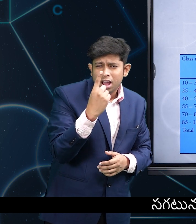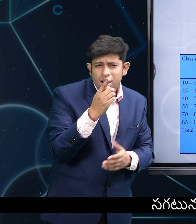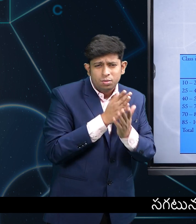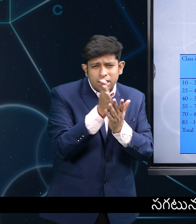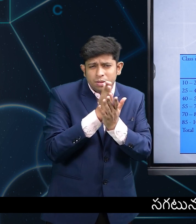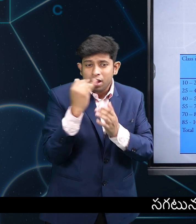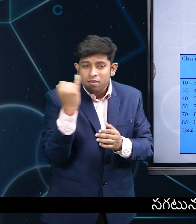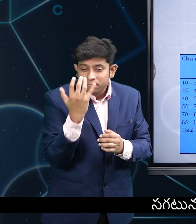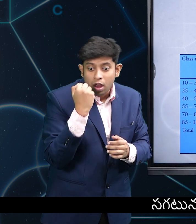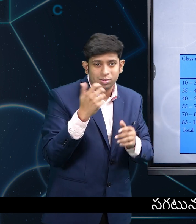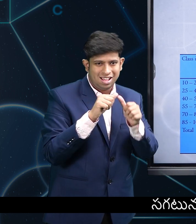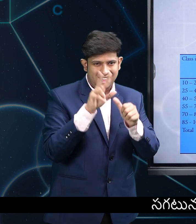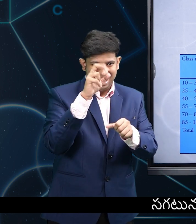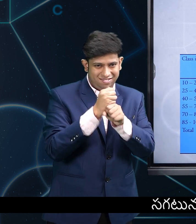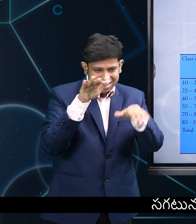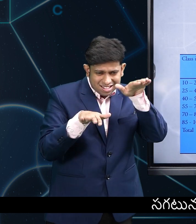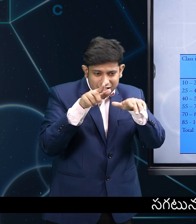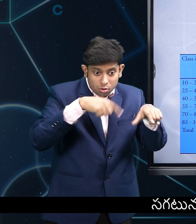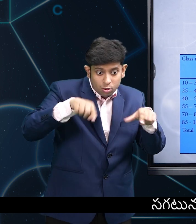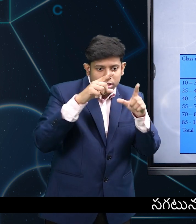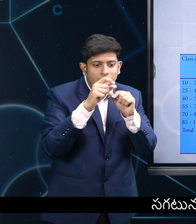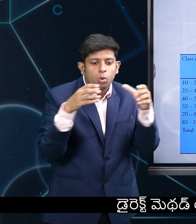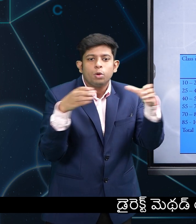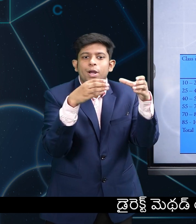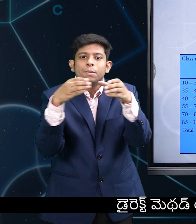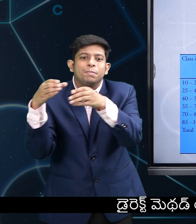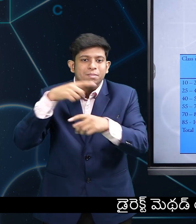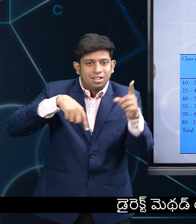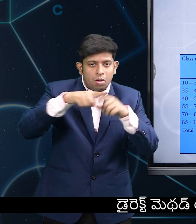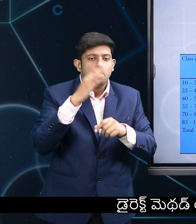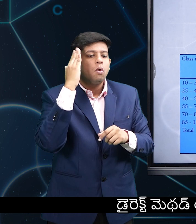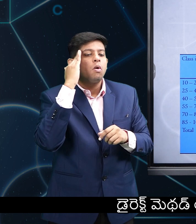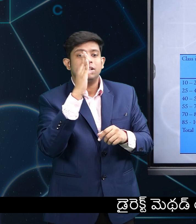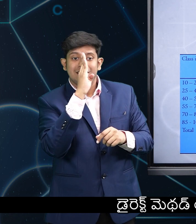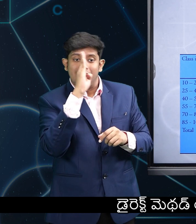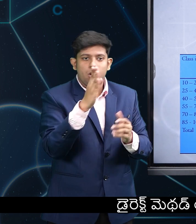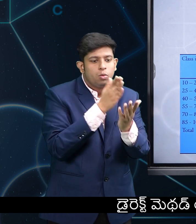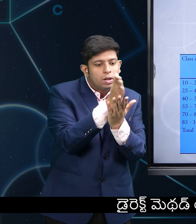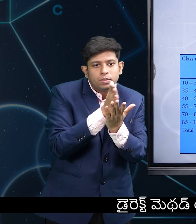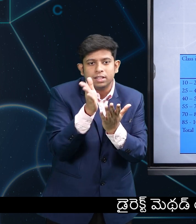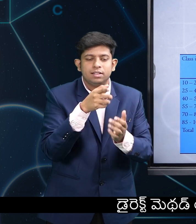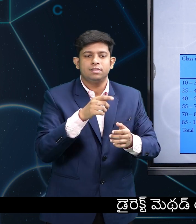సగటును కనుగొనే పద్ధతుల్లో ఇది ఒకటి. డైరెక్ట్ మెథడ్ అని పిలువబడే సమూహ డేటా